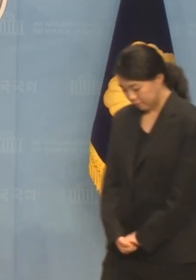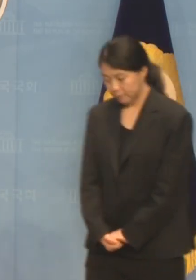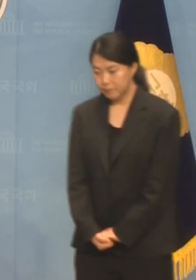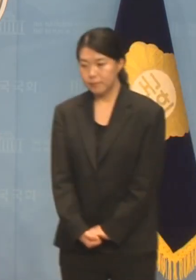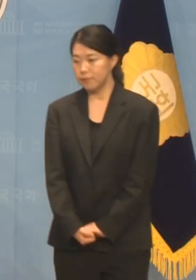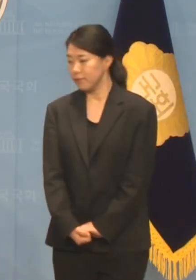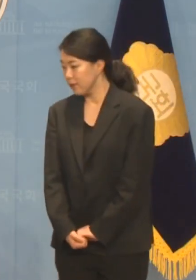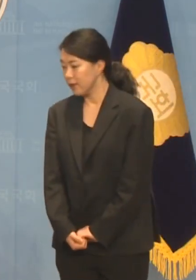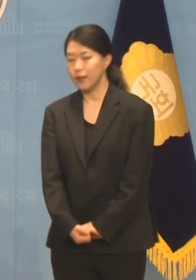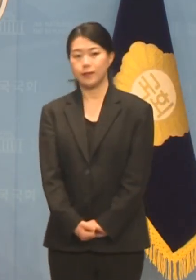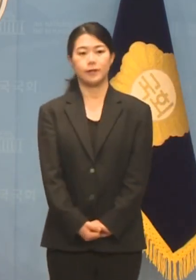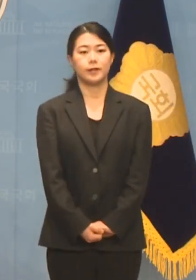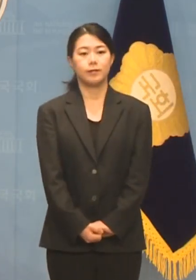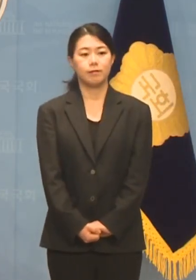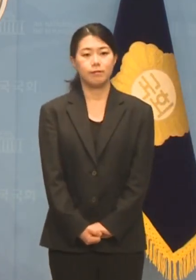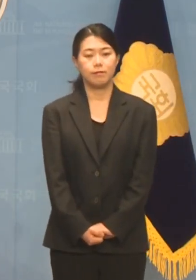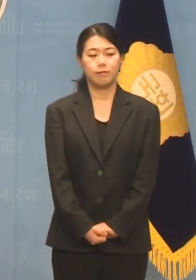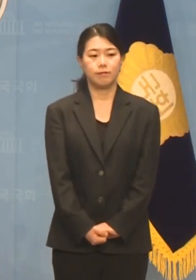감사합니다.